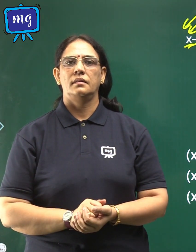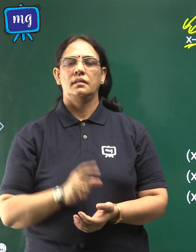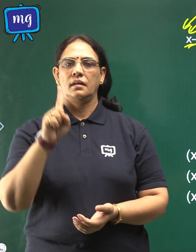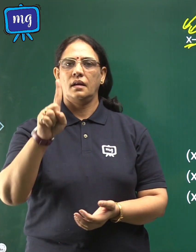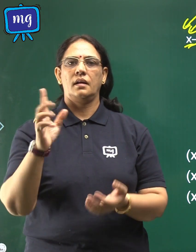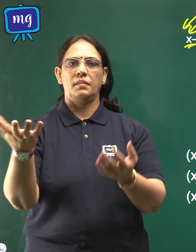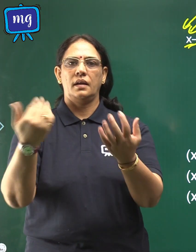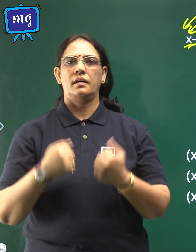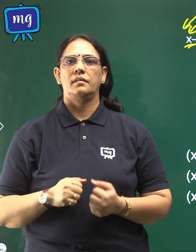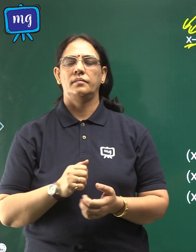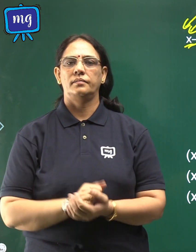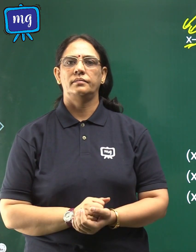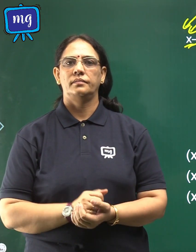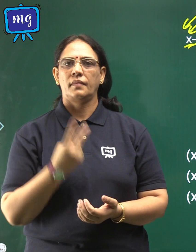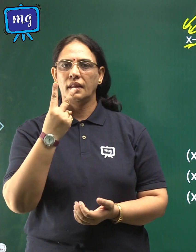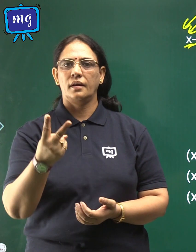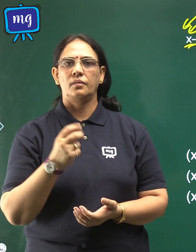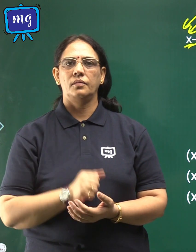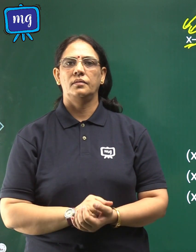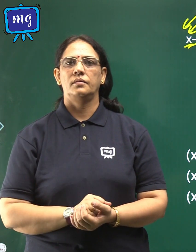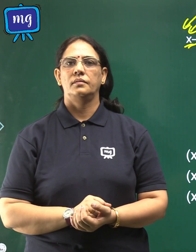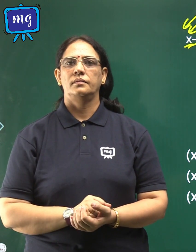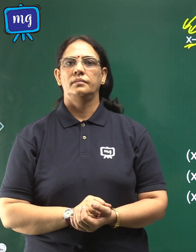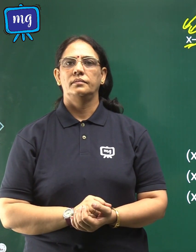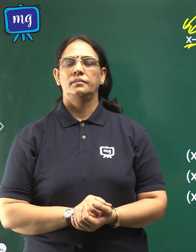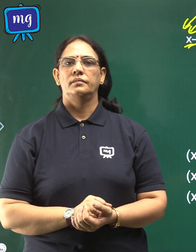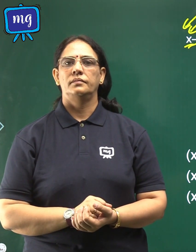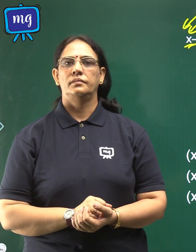एक आ जाए। देखो,